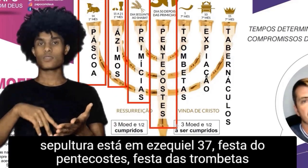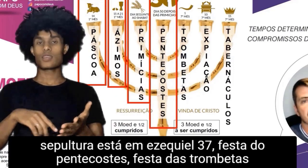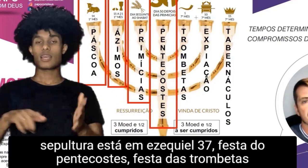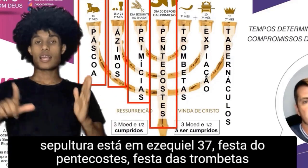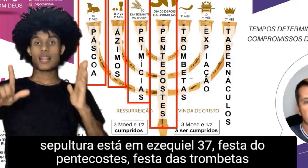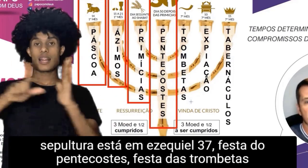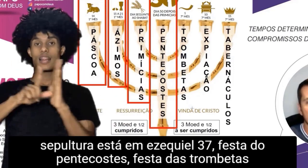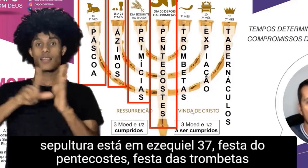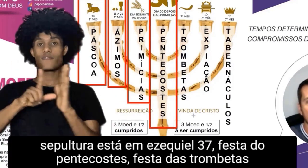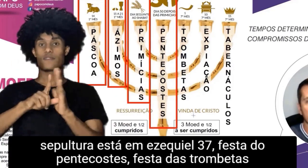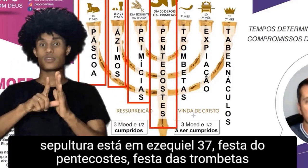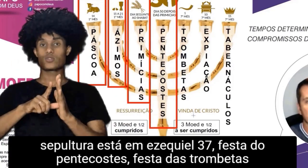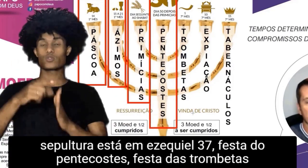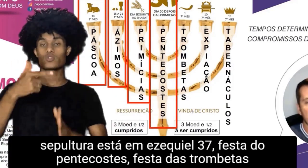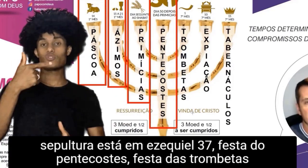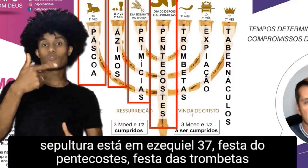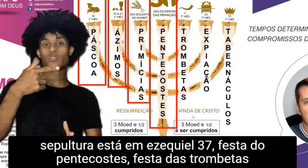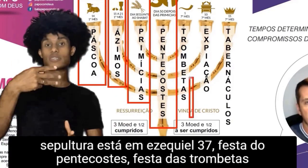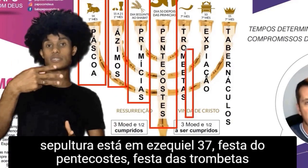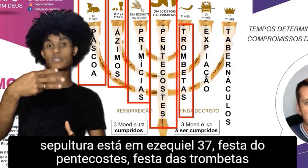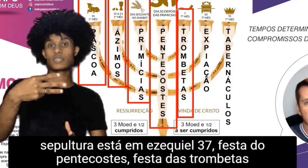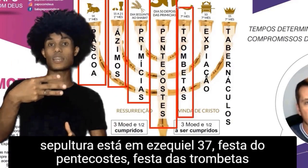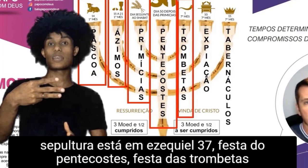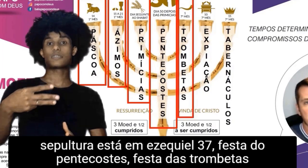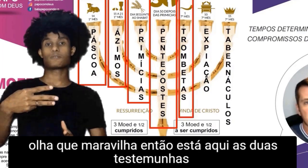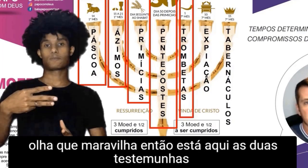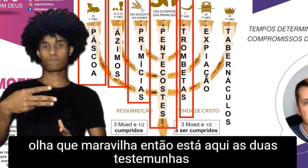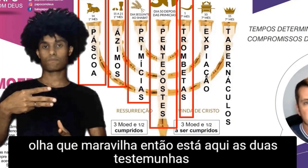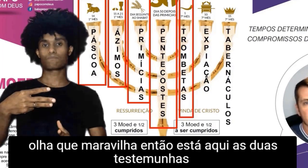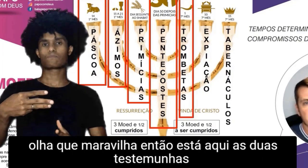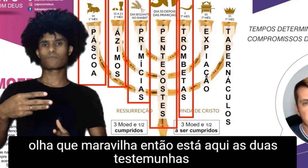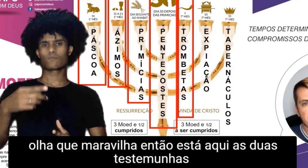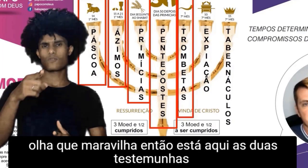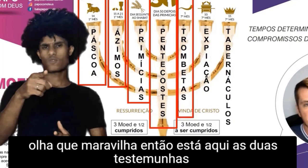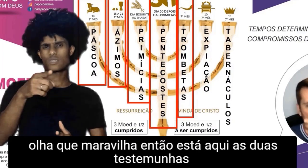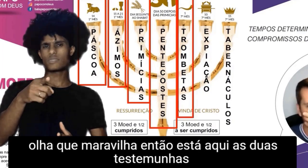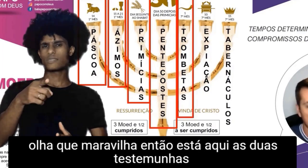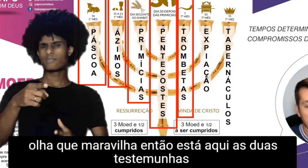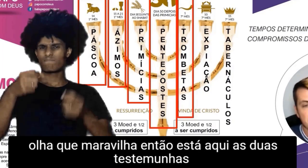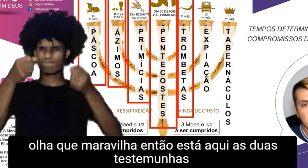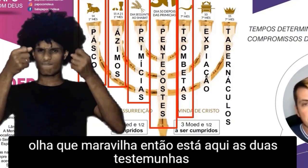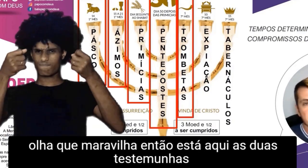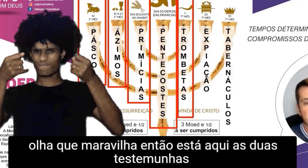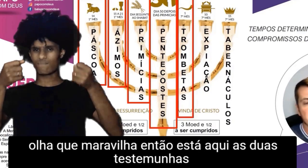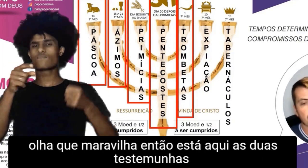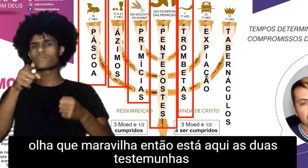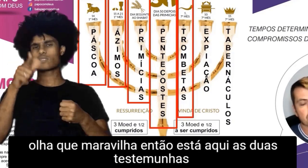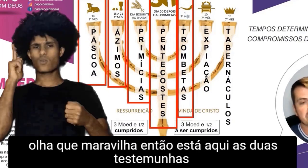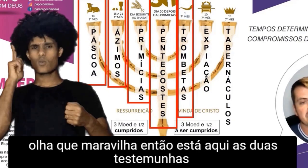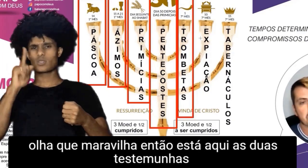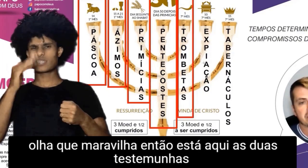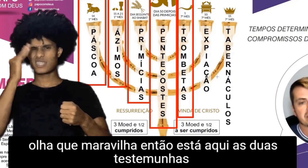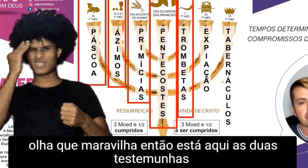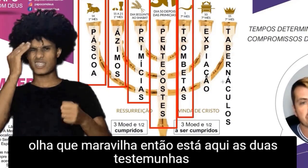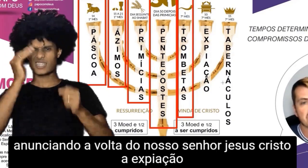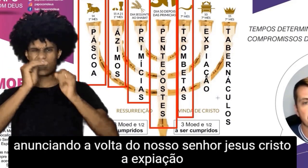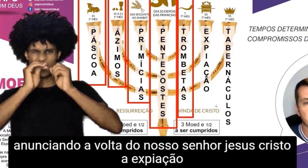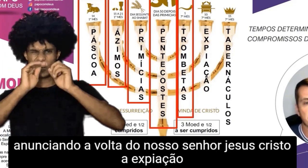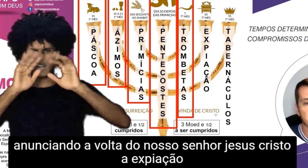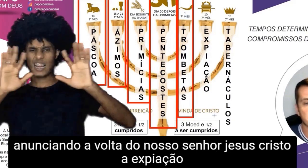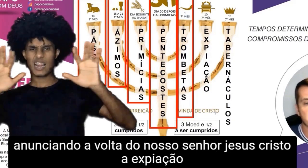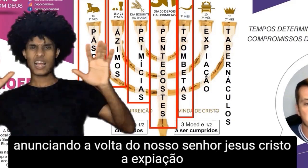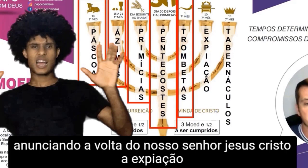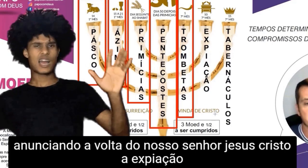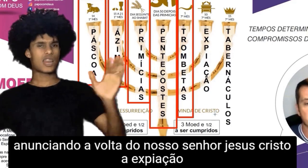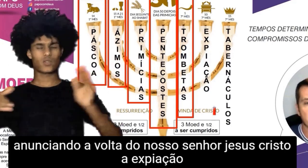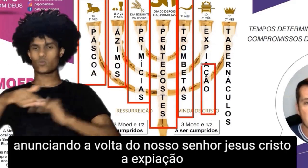Pentecostes, tá aqui, ó, tá? Festa das trombetas, olha que maravilha, Então aqui tá aqui ó, as duas testemunhas anunciando a